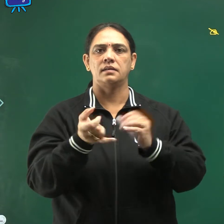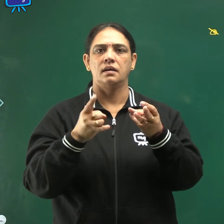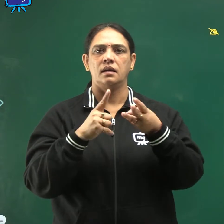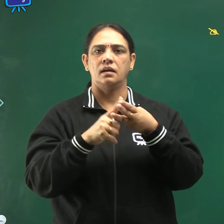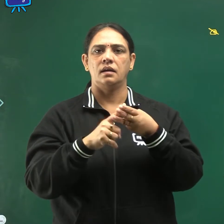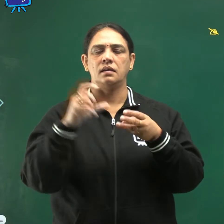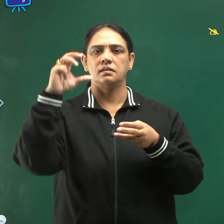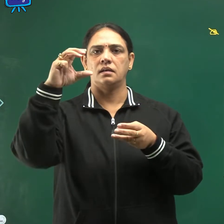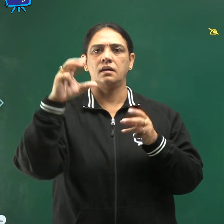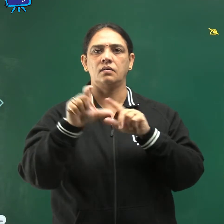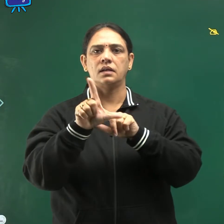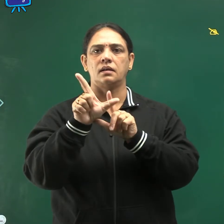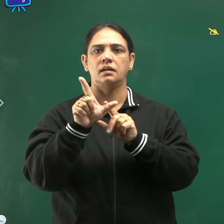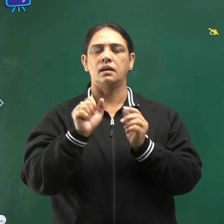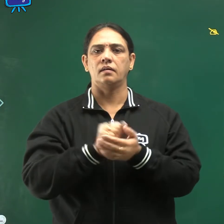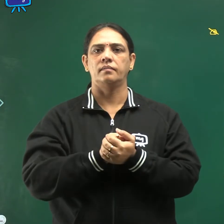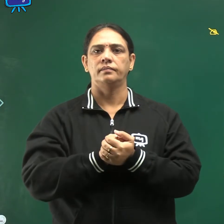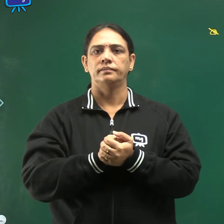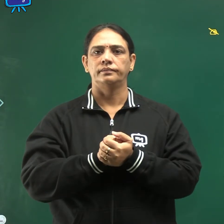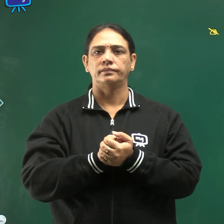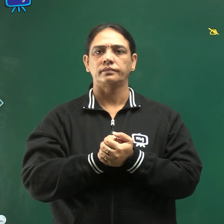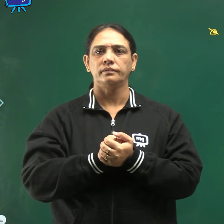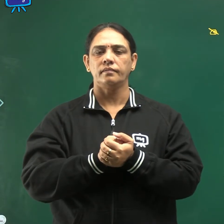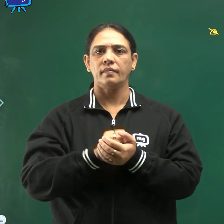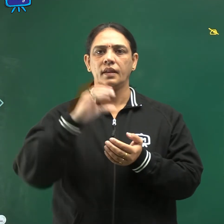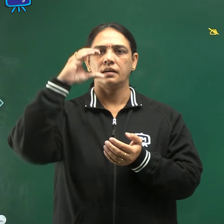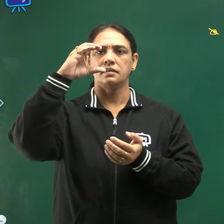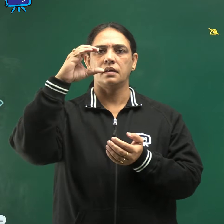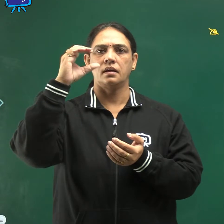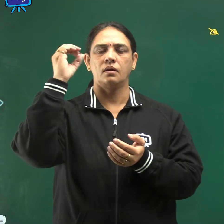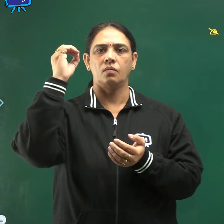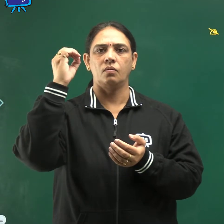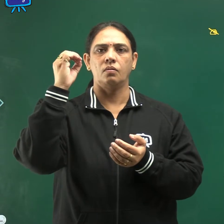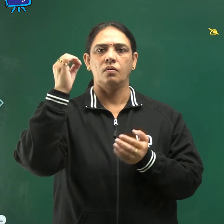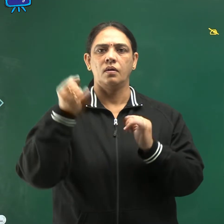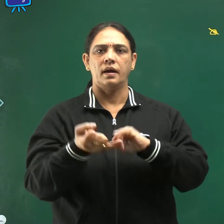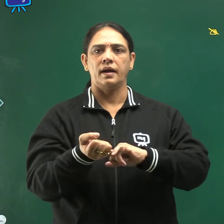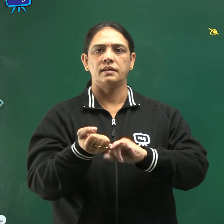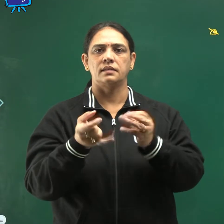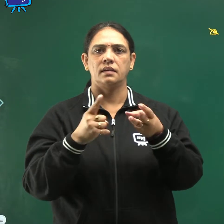कॉसेक